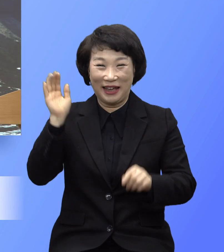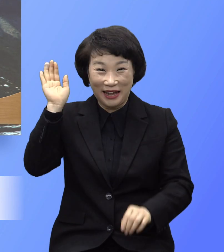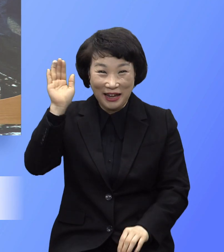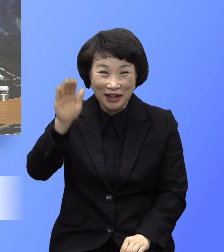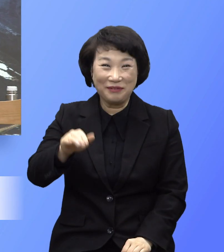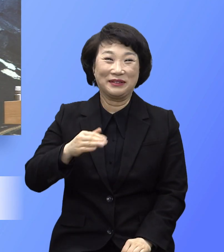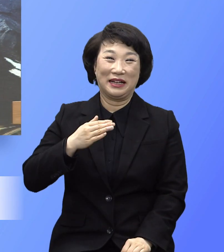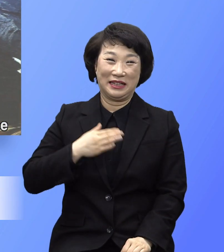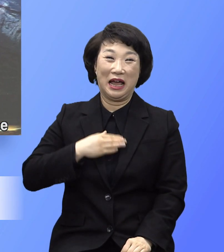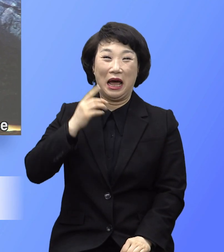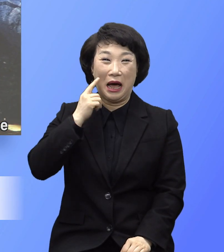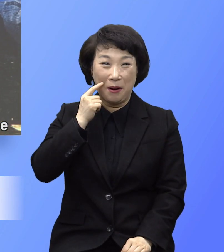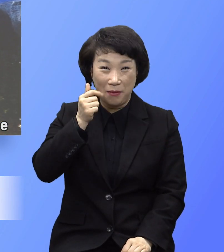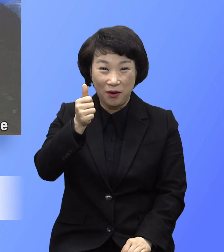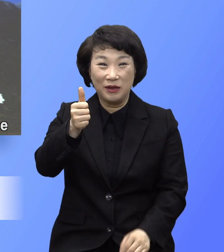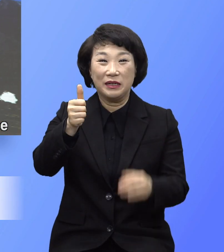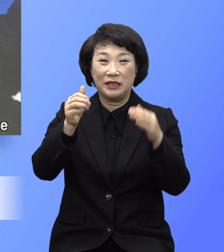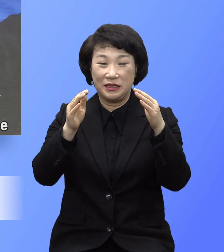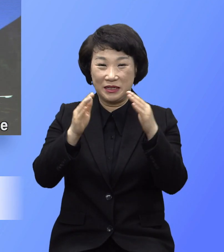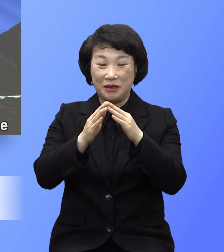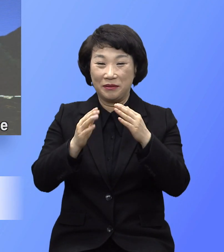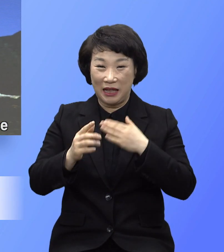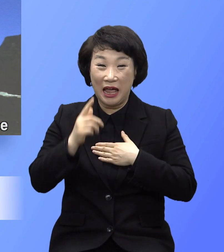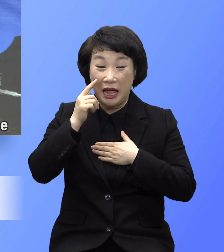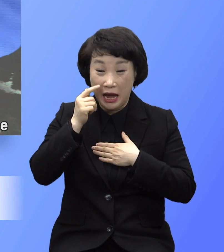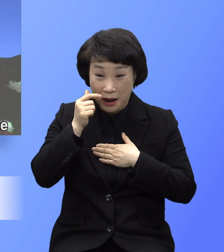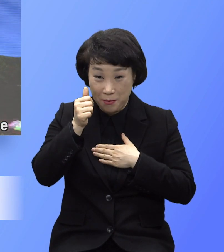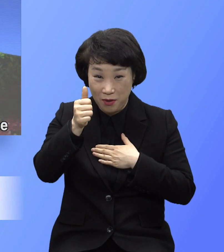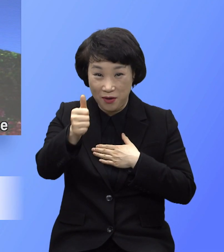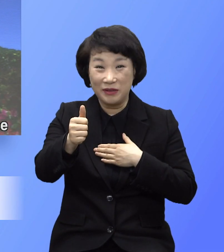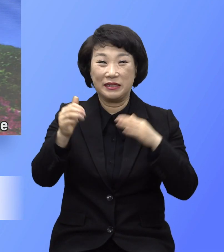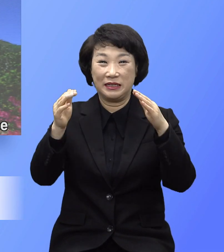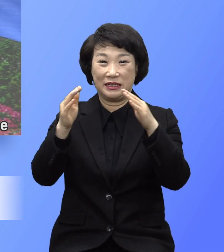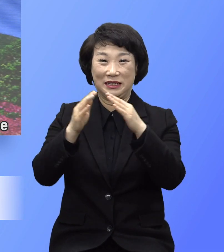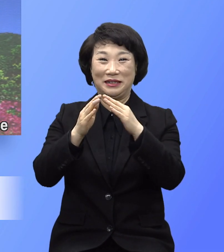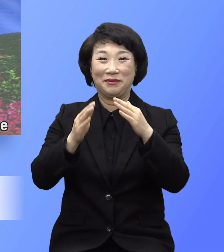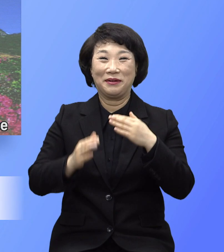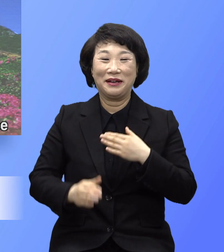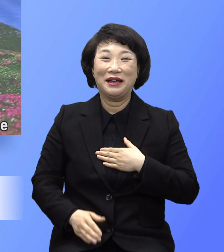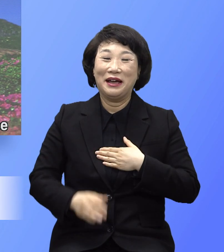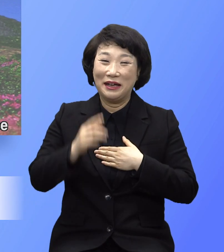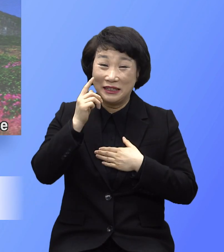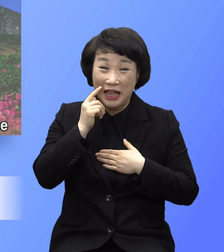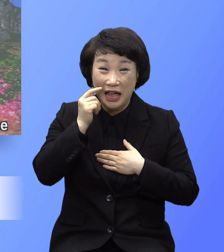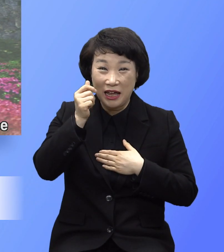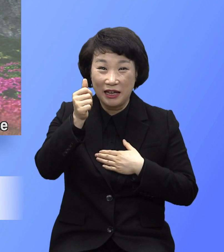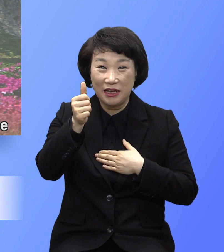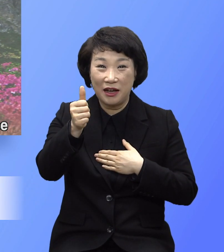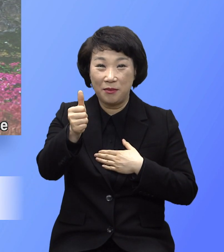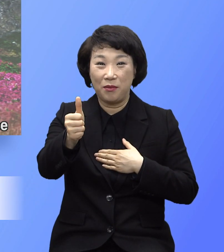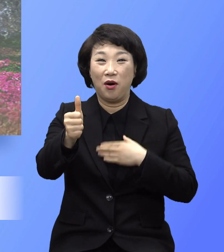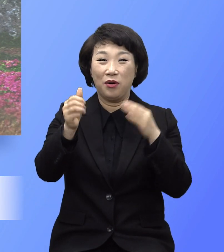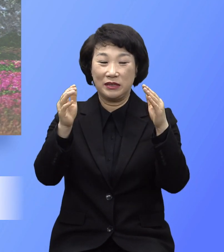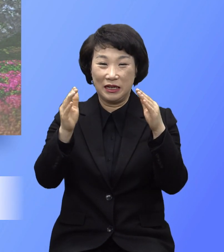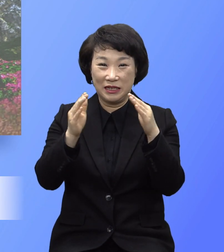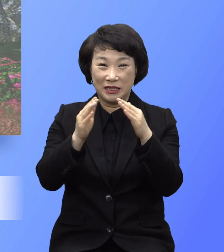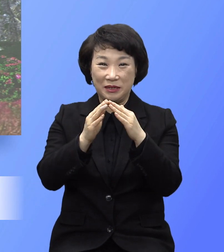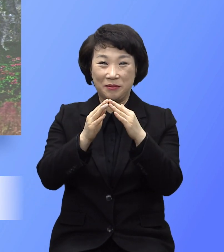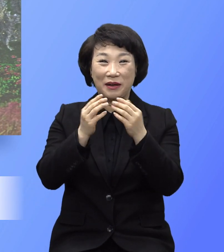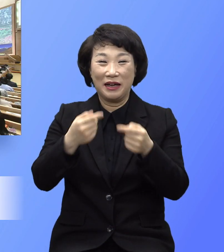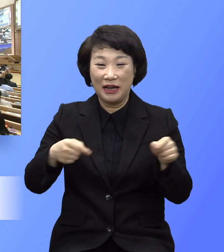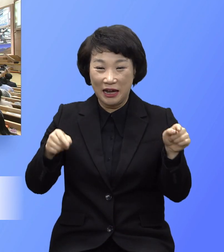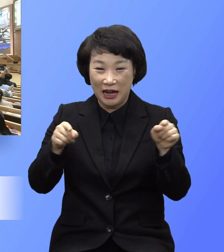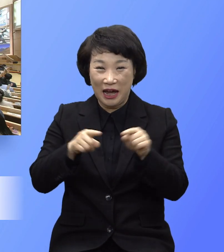갑시다. 내 아버지 집, 내 아버지 집, 내 아버지